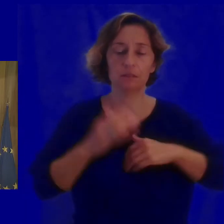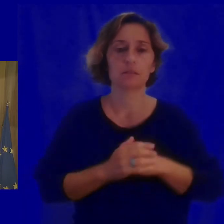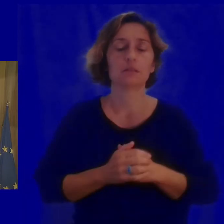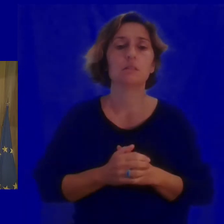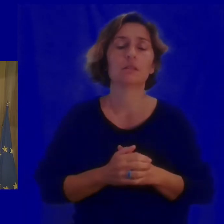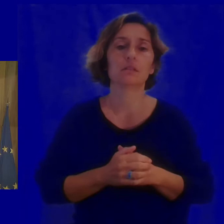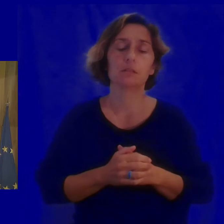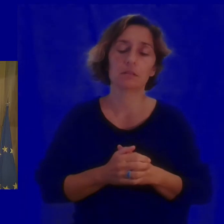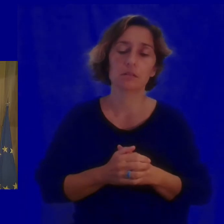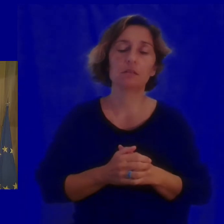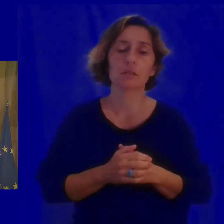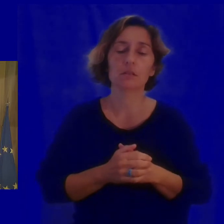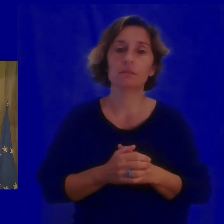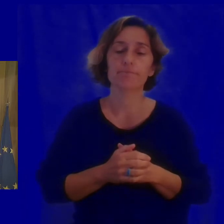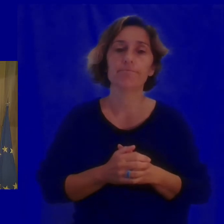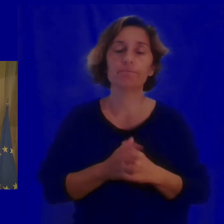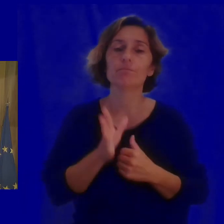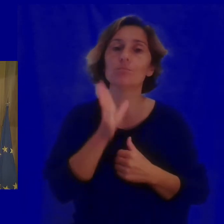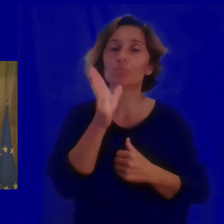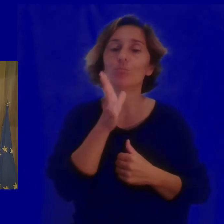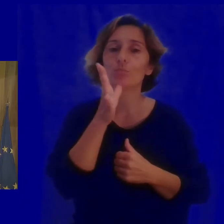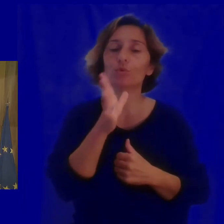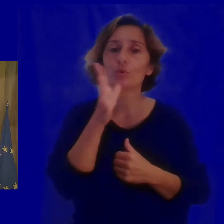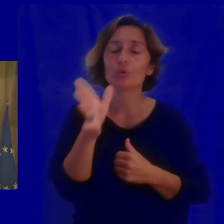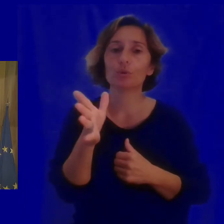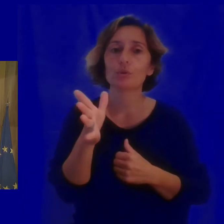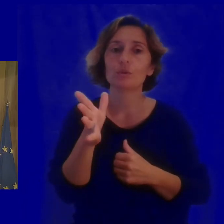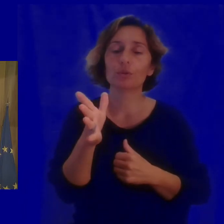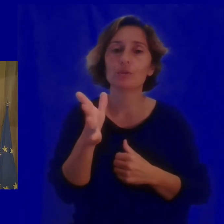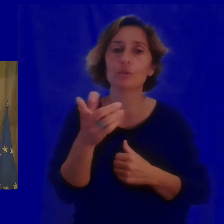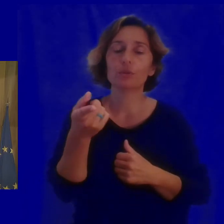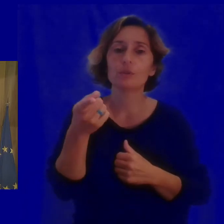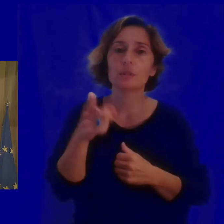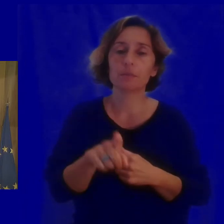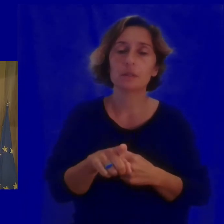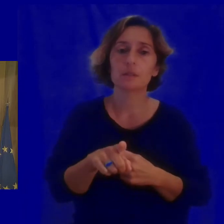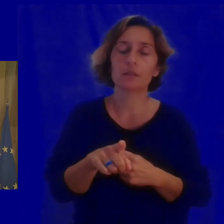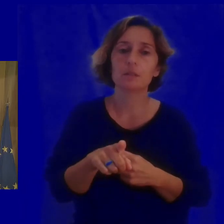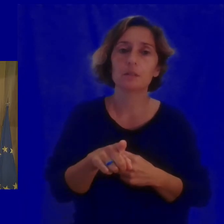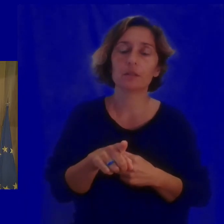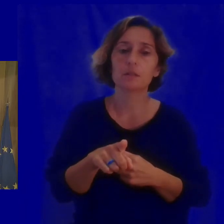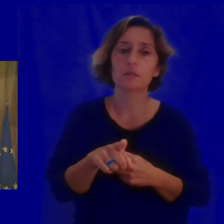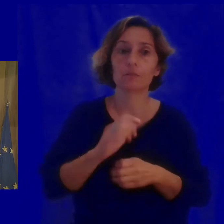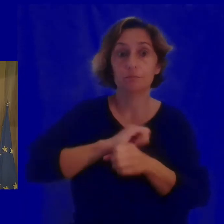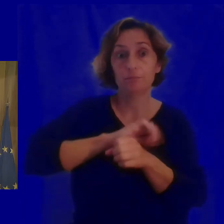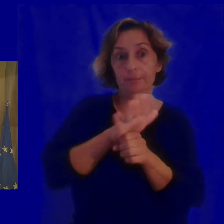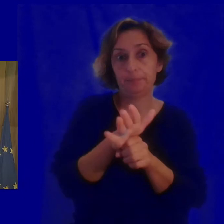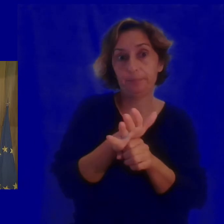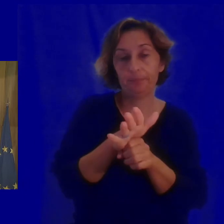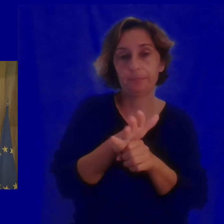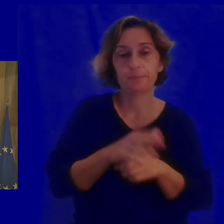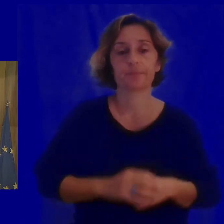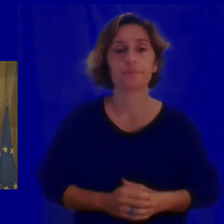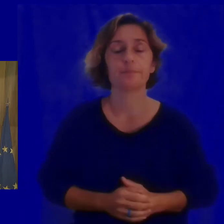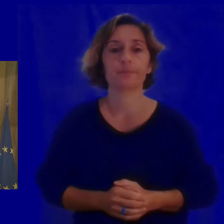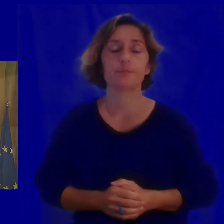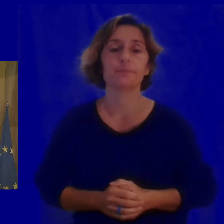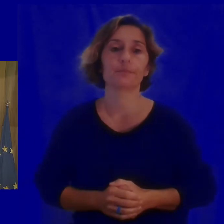gran parte o en parte a la mortalidad que está habiendo por el COVID.